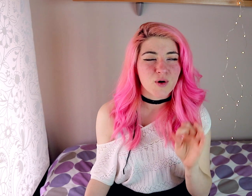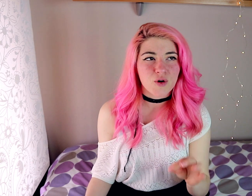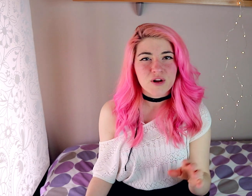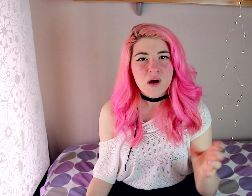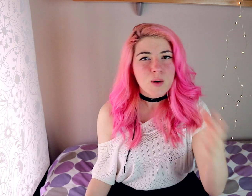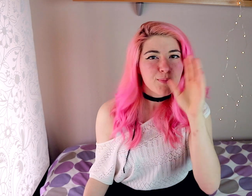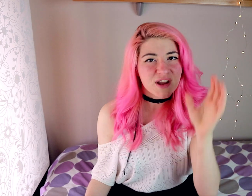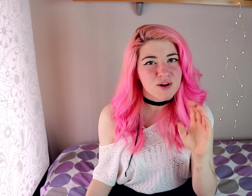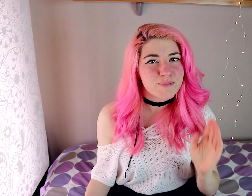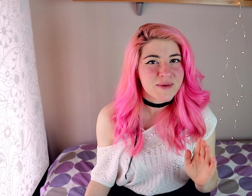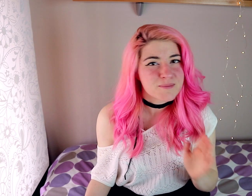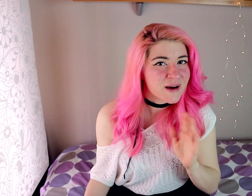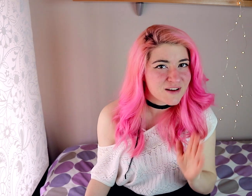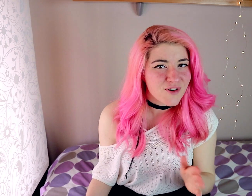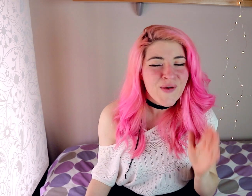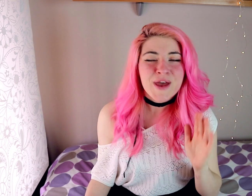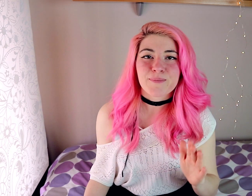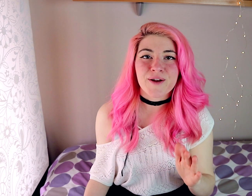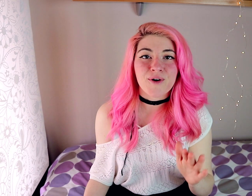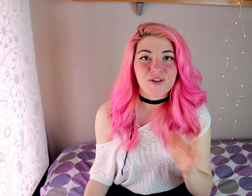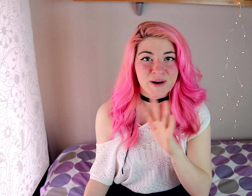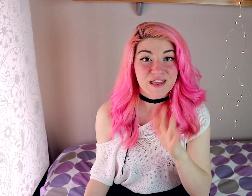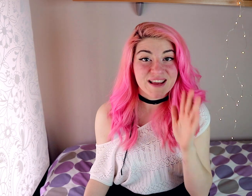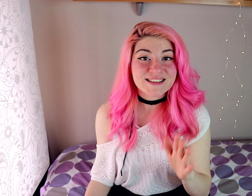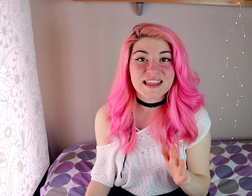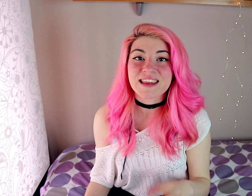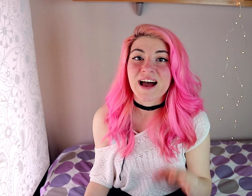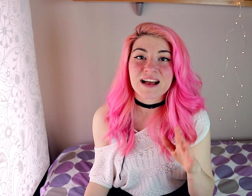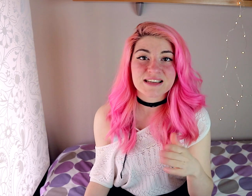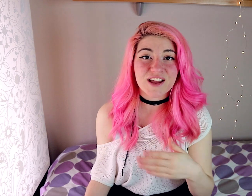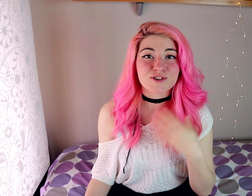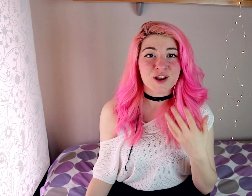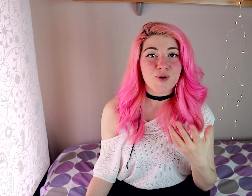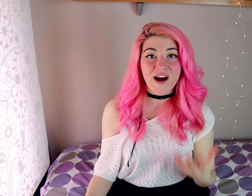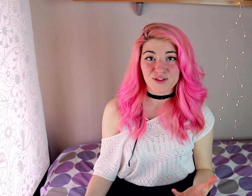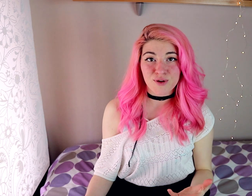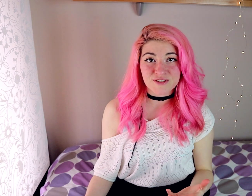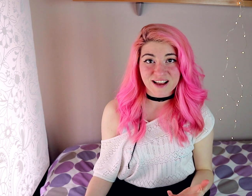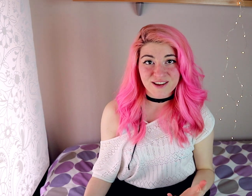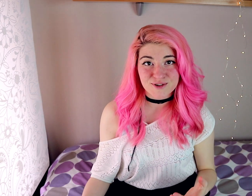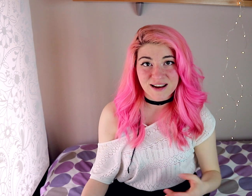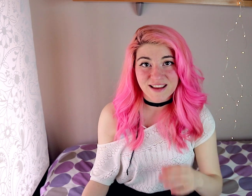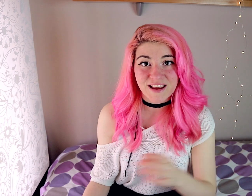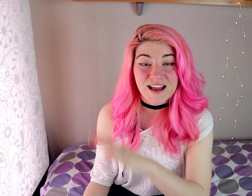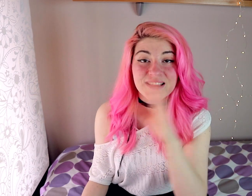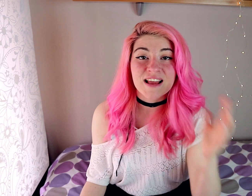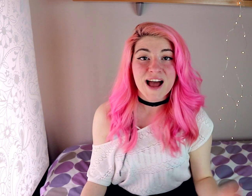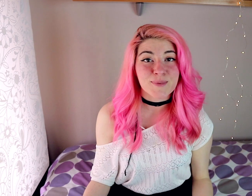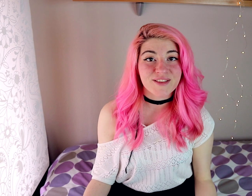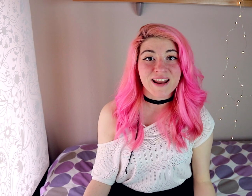lo mejor un poquito el primer párrafo, pero de verdad, es sencilla. Así que os animo a todos aquellos, ¿vale? Que queráis aprender